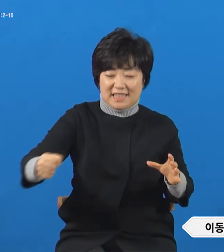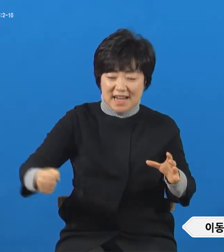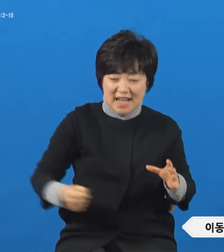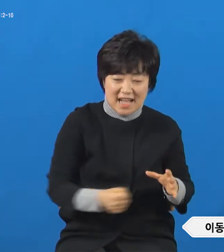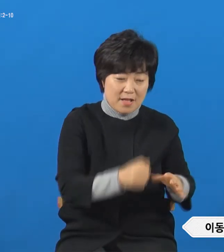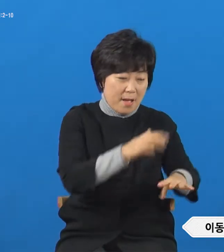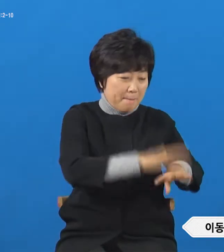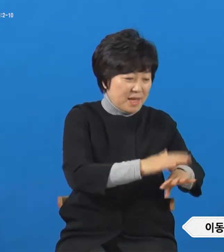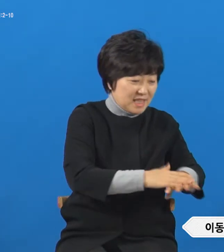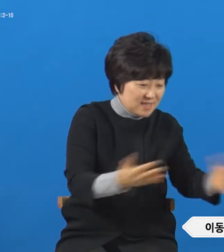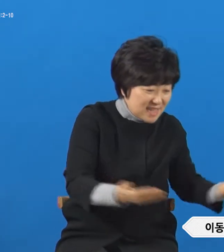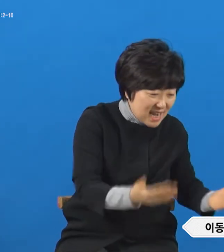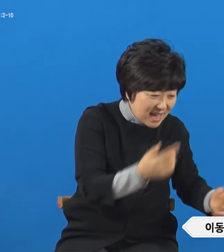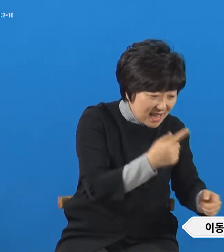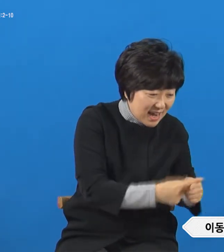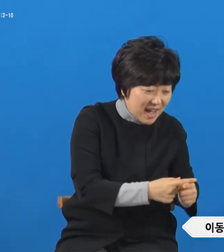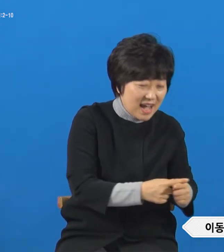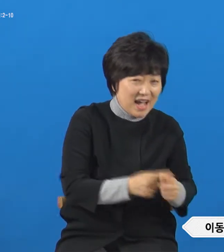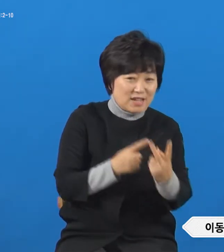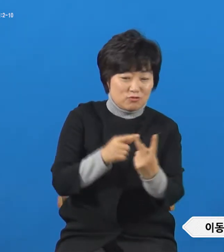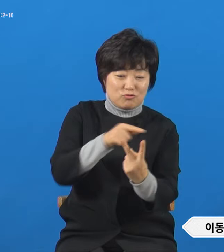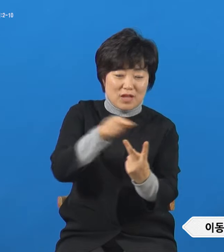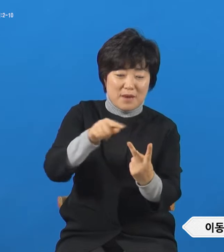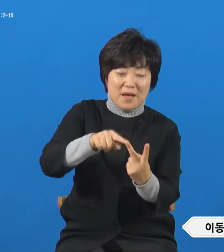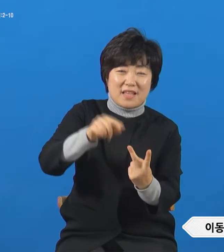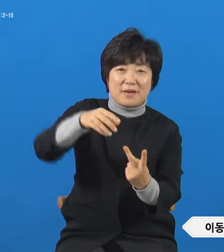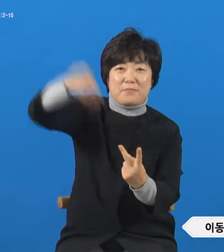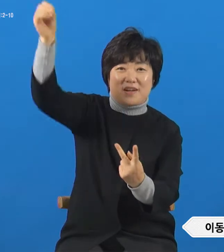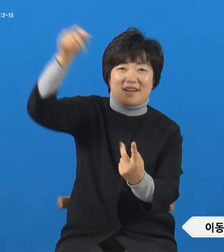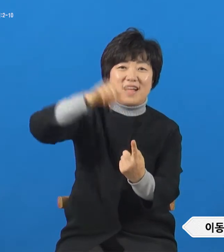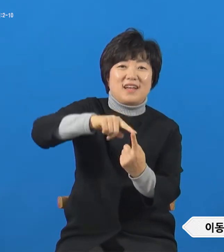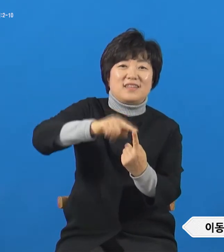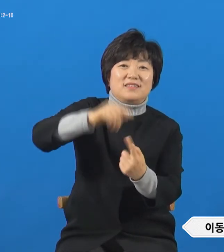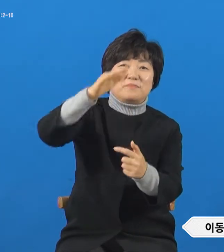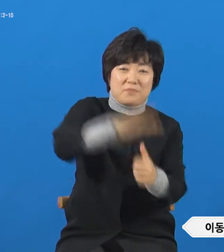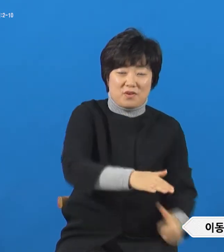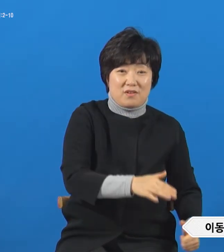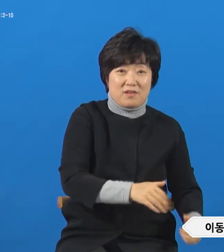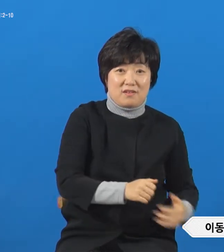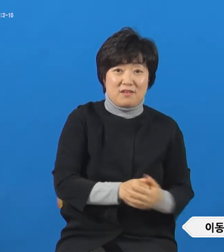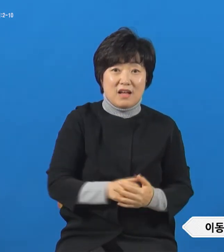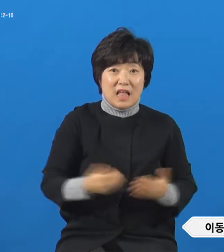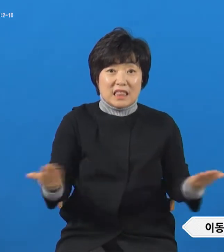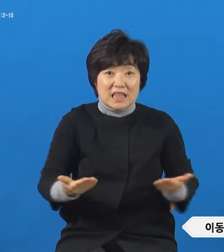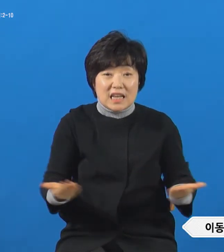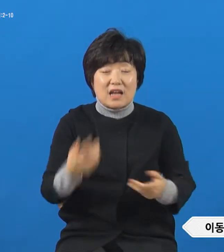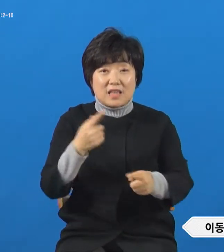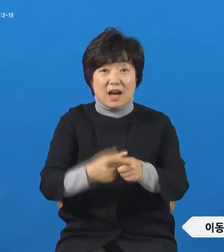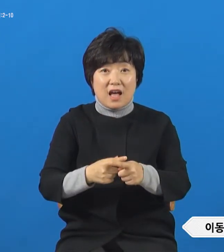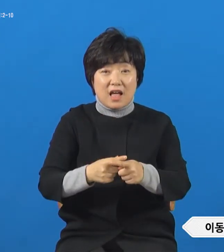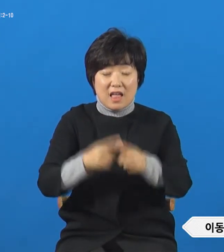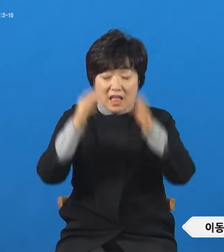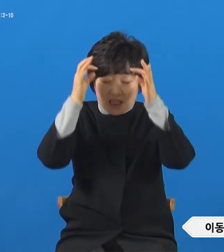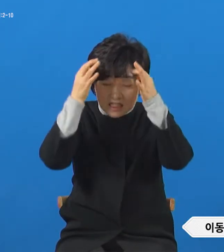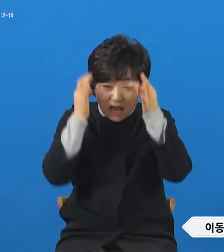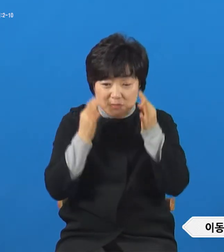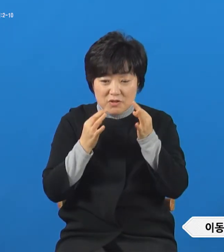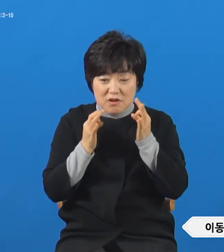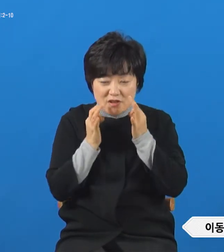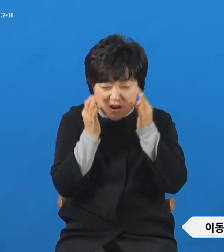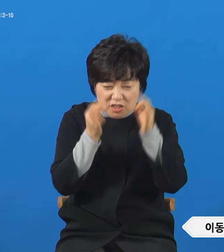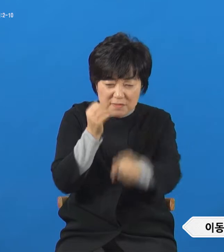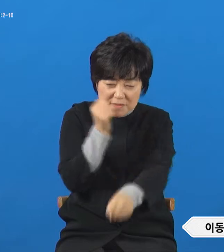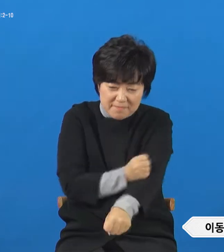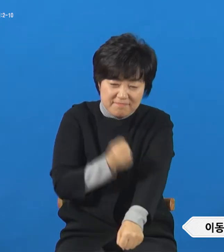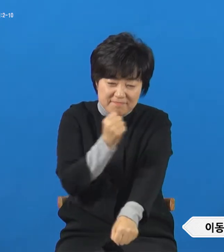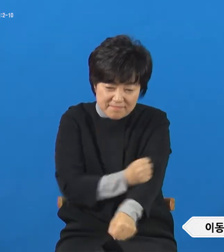맷돌을 갈다가 밭에서 일하다가 한 사람은 들리고 한 사람은 버림받고 다 일하다가. 여러분, 우리가 땀 흘려